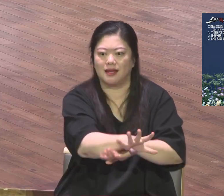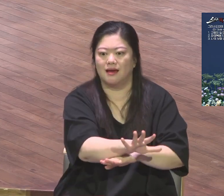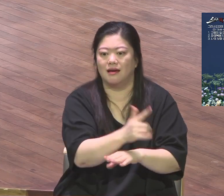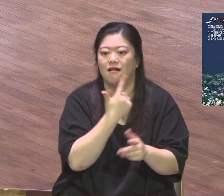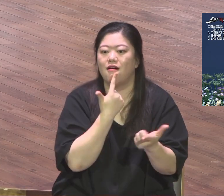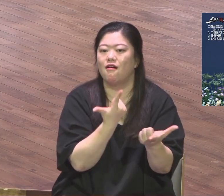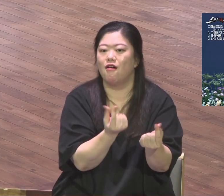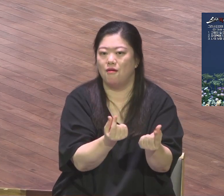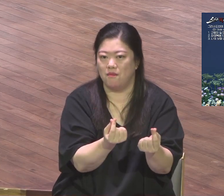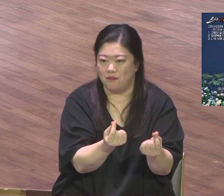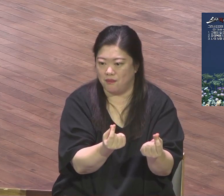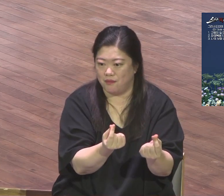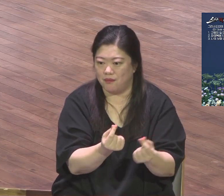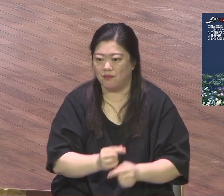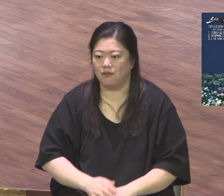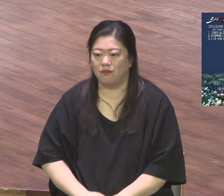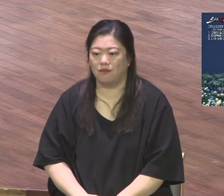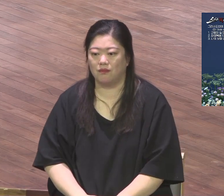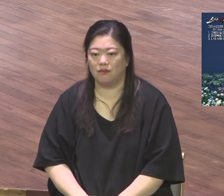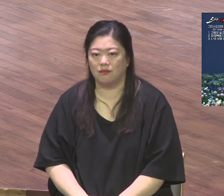that is unusually,